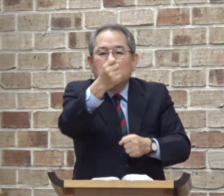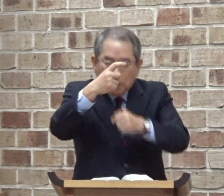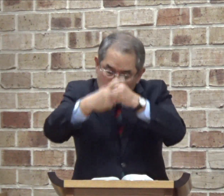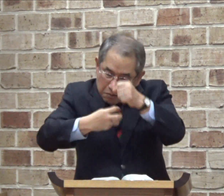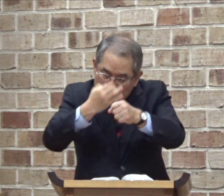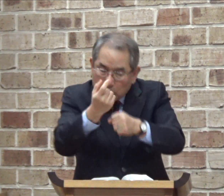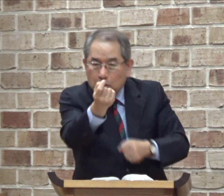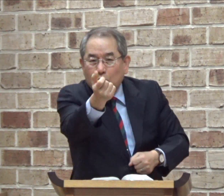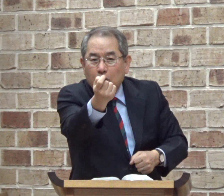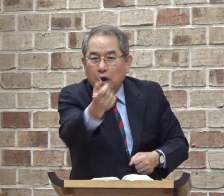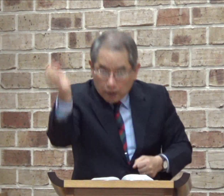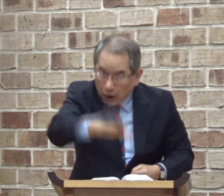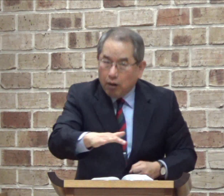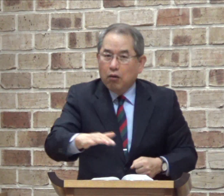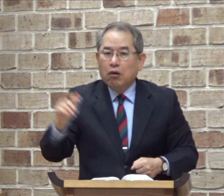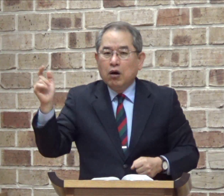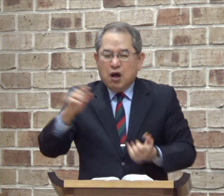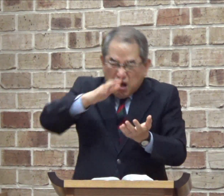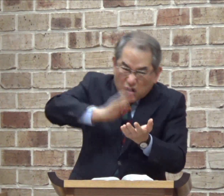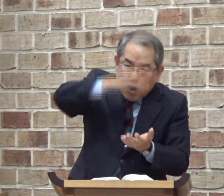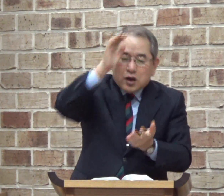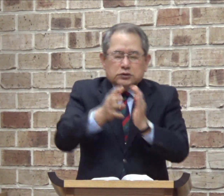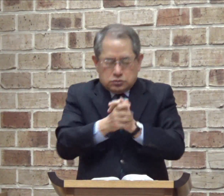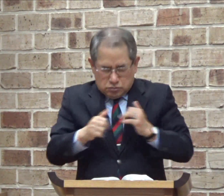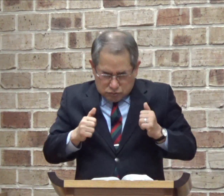그렇게 기도를 많이 하는 뜨거운 교회였습니다.